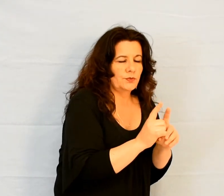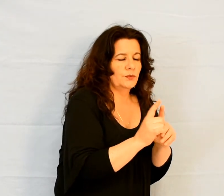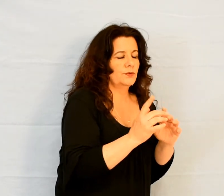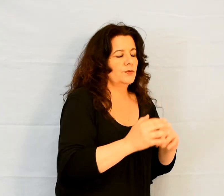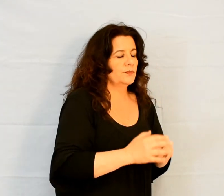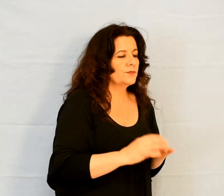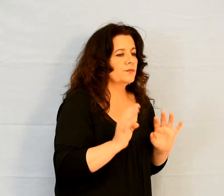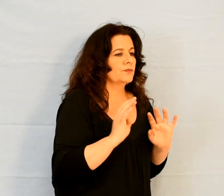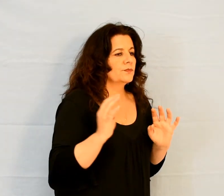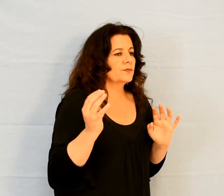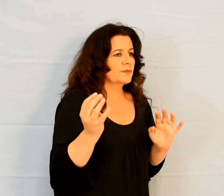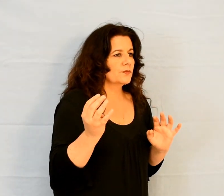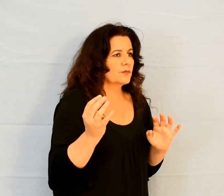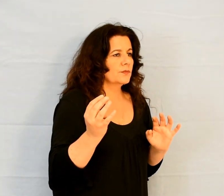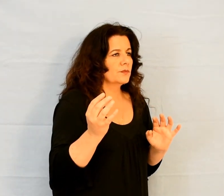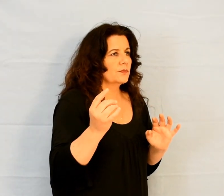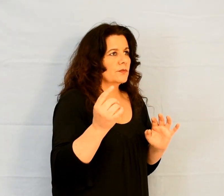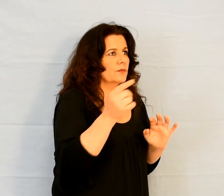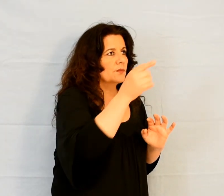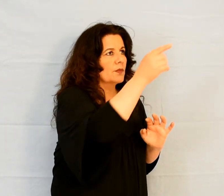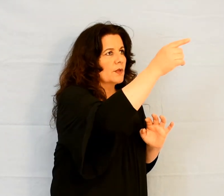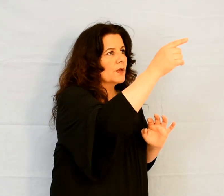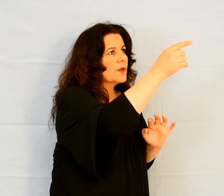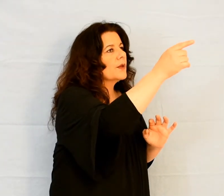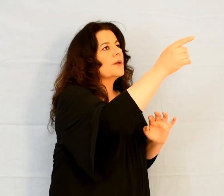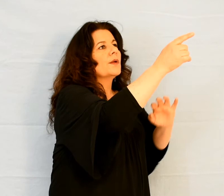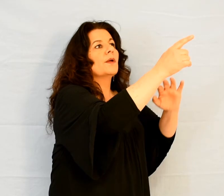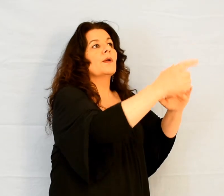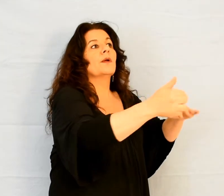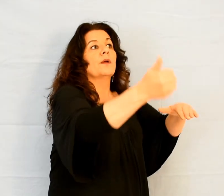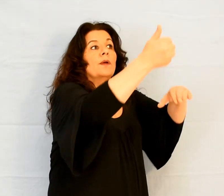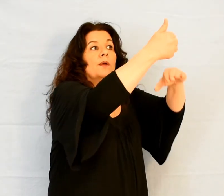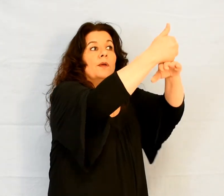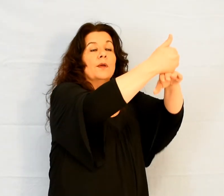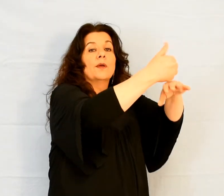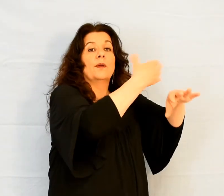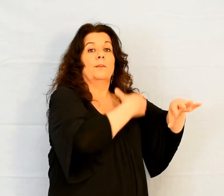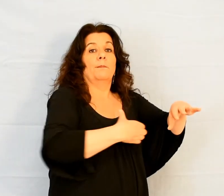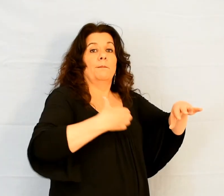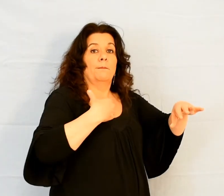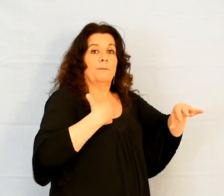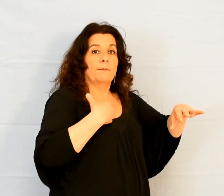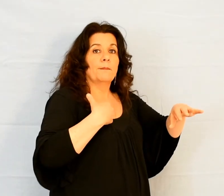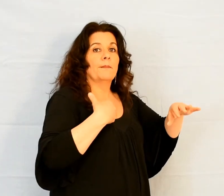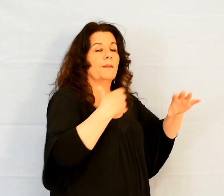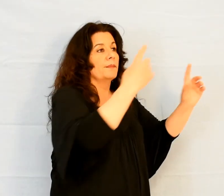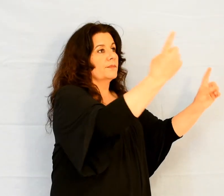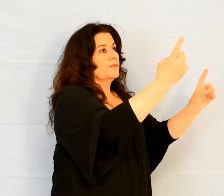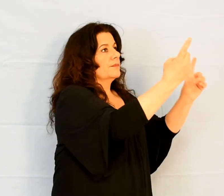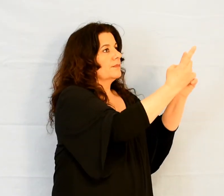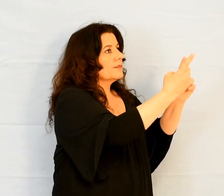Le grand prêtre interrogea Jésus sur les disciples et sur son enseignement.